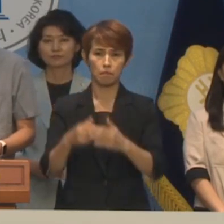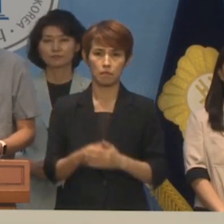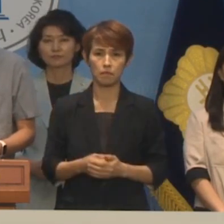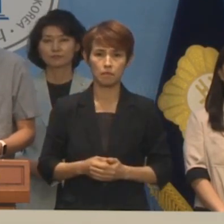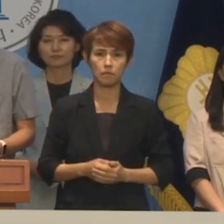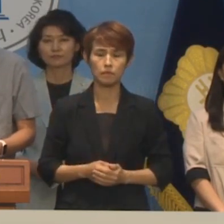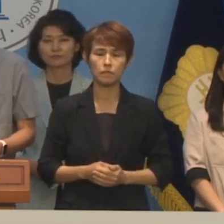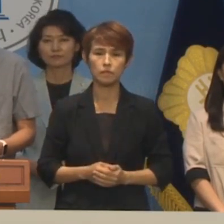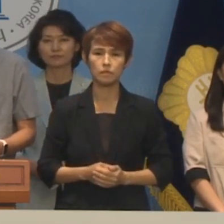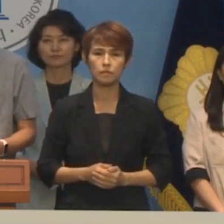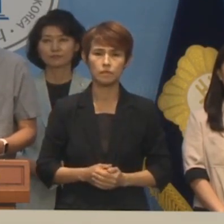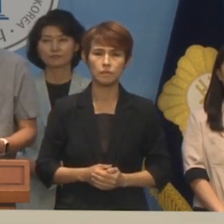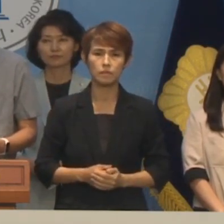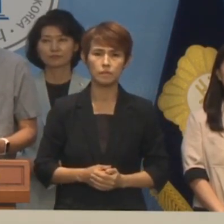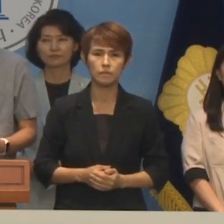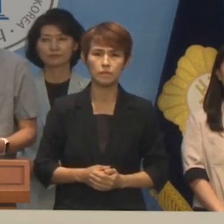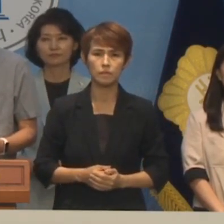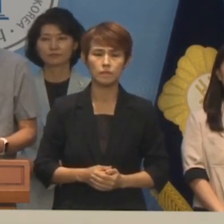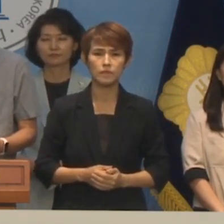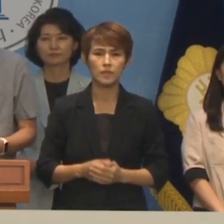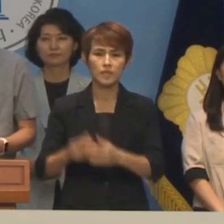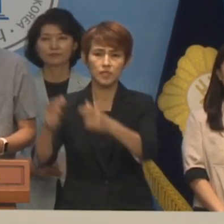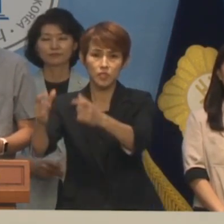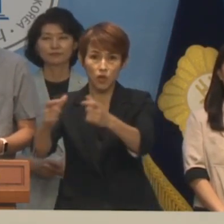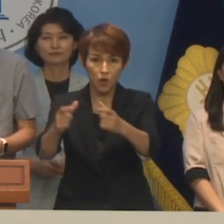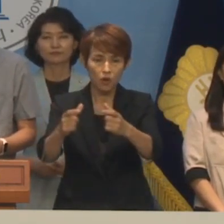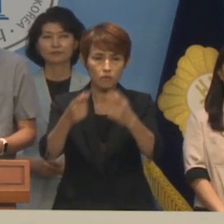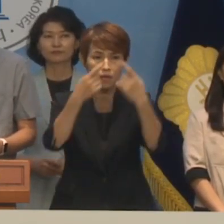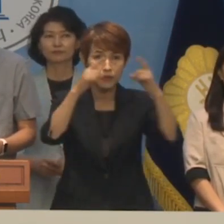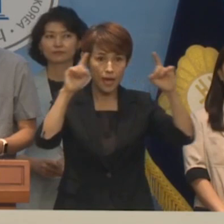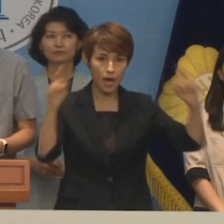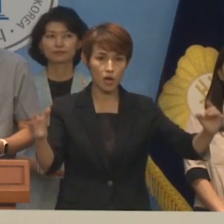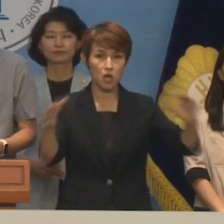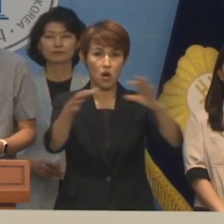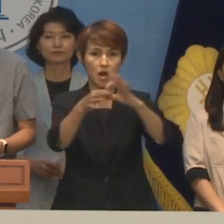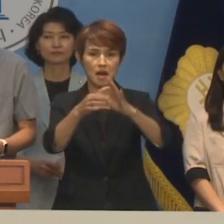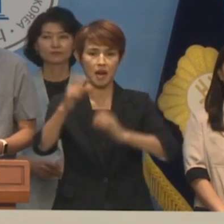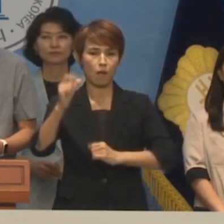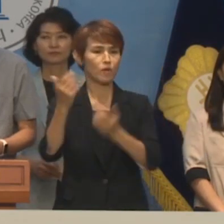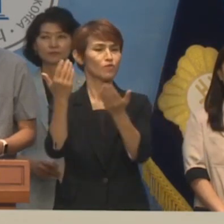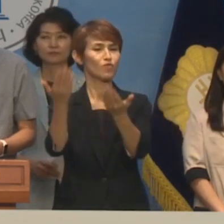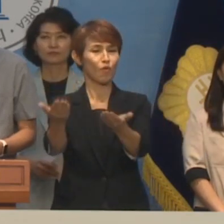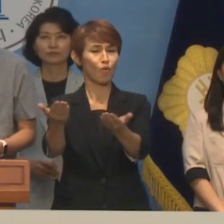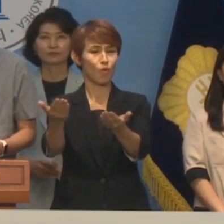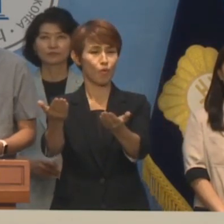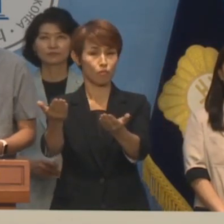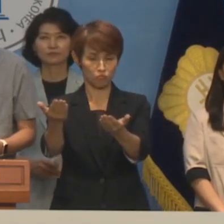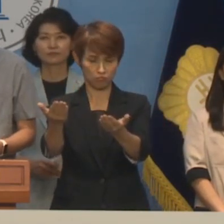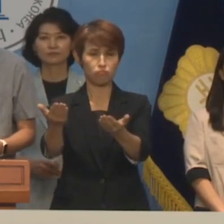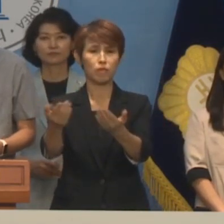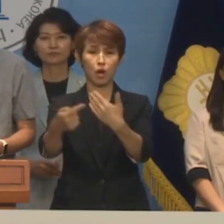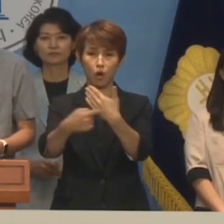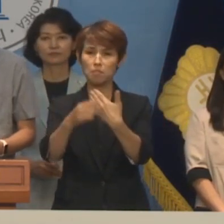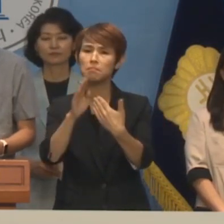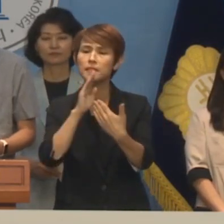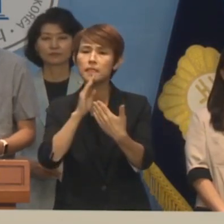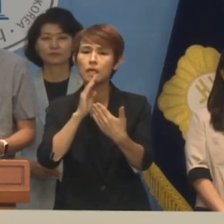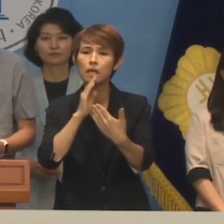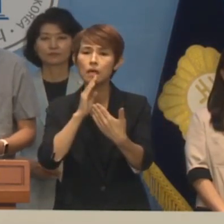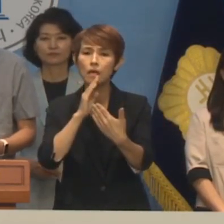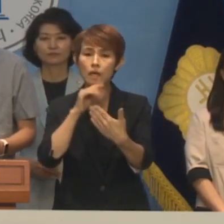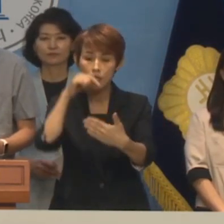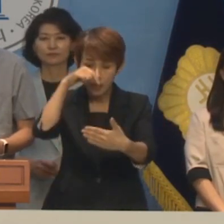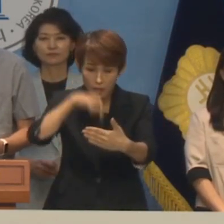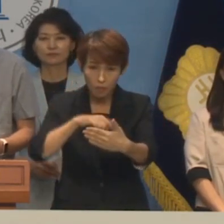핵심 내용으로 한다. 지역과 대학의 연계를 강화한다는 취지는 그럴듯하다.